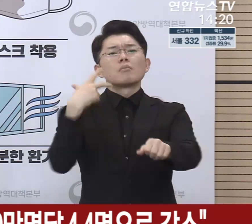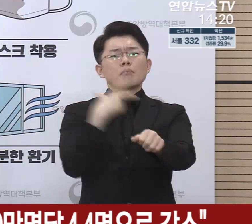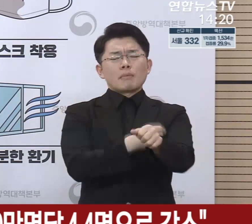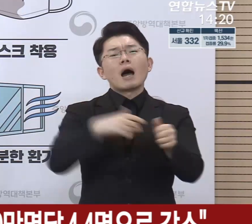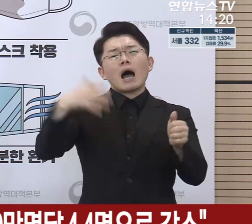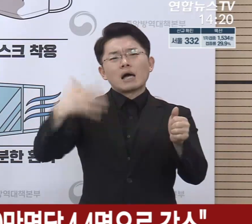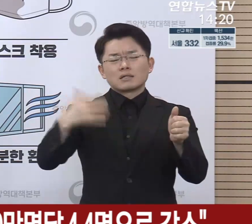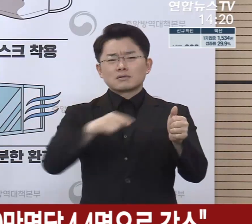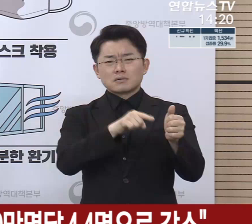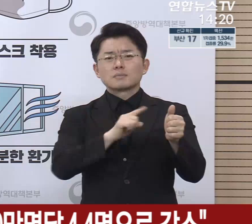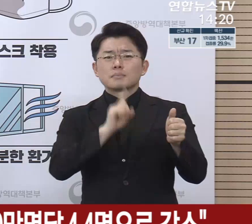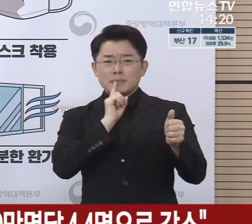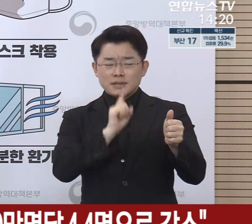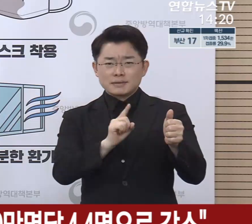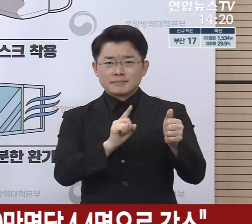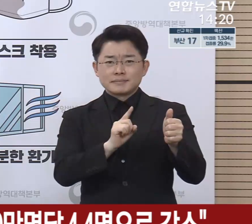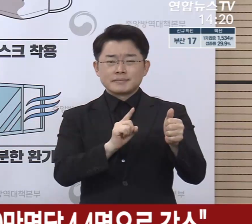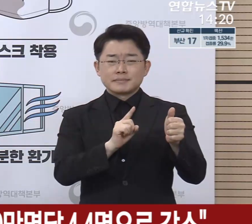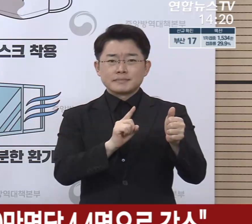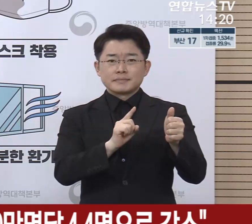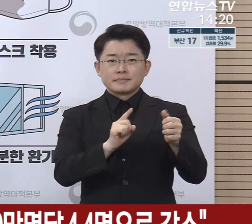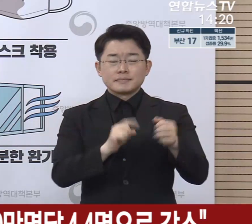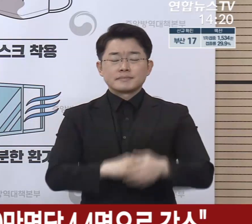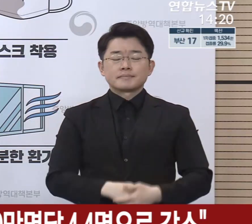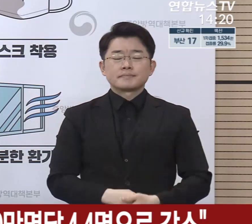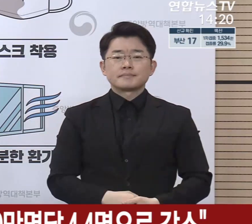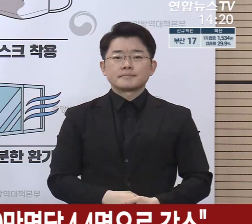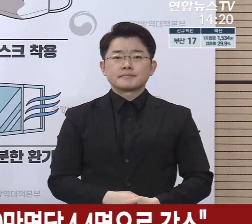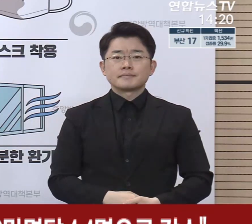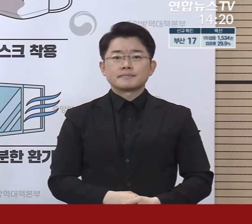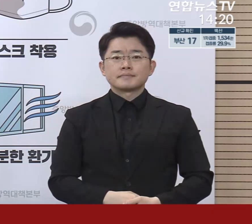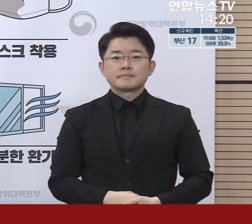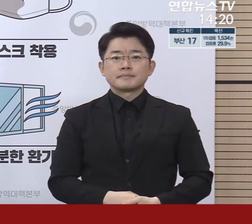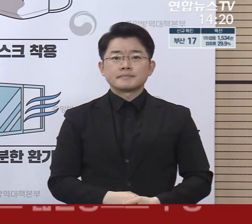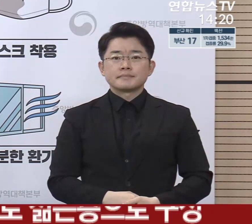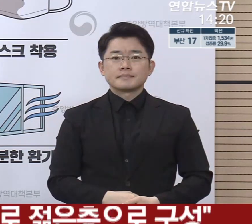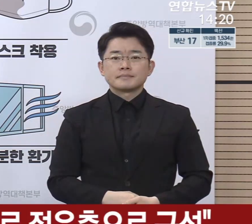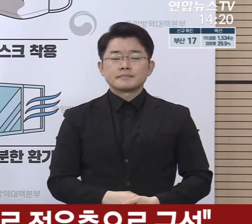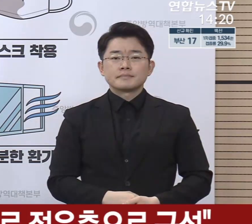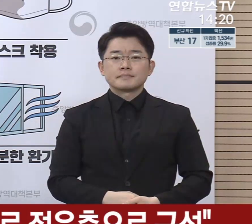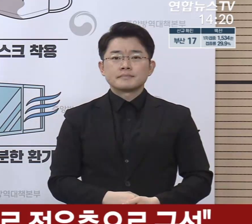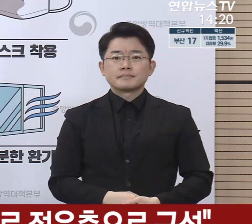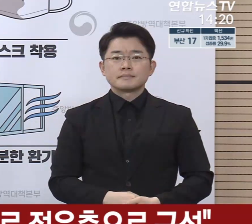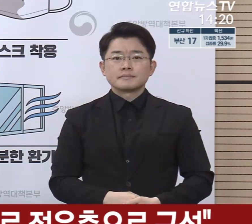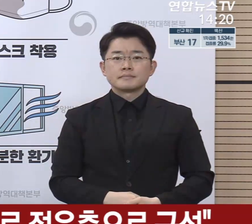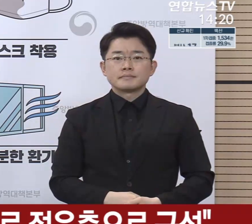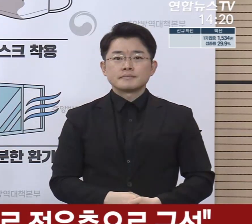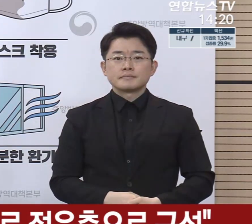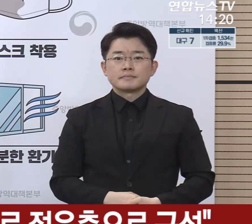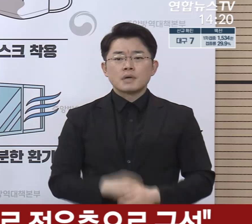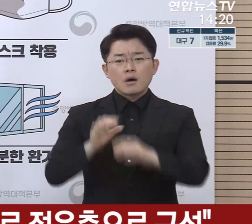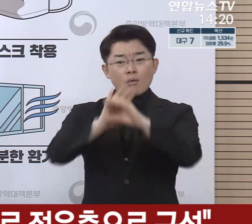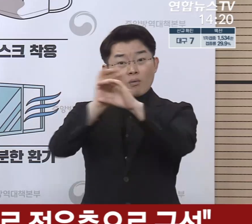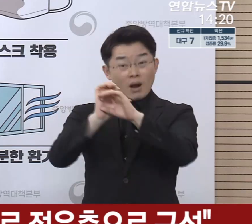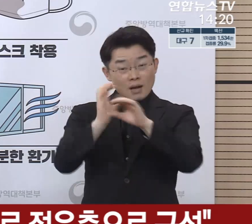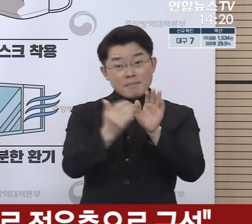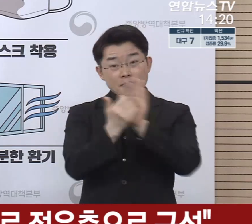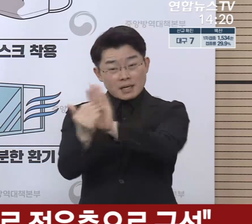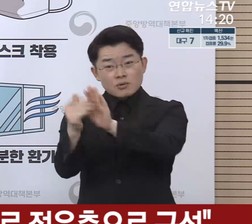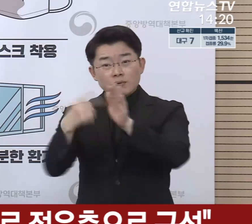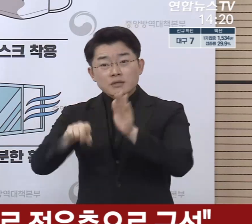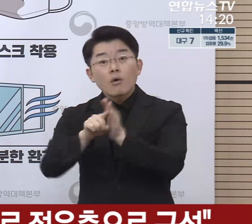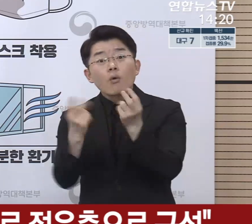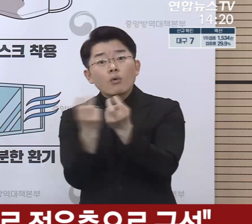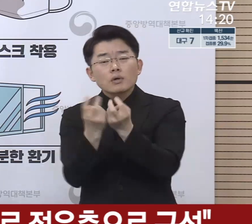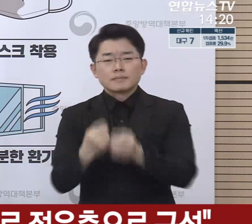코로나19 백신을 접종하지 않았다라는 특징을 확인을 하였습니다. 코로나19 예방을 위해서는 일정에